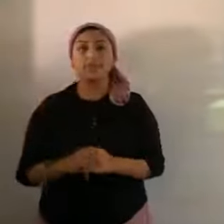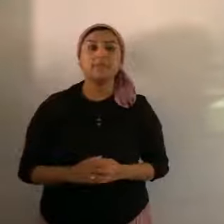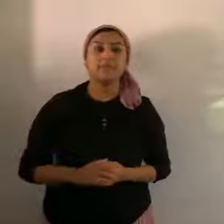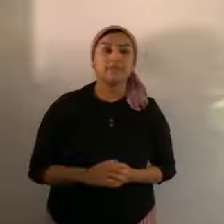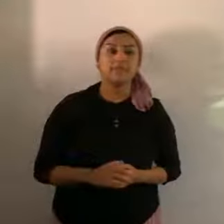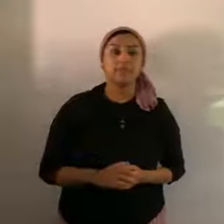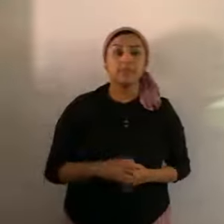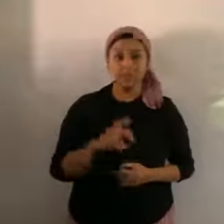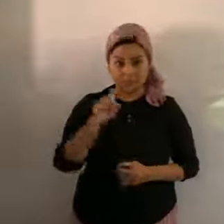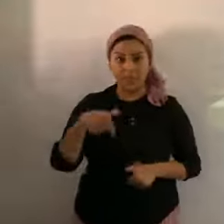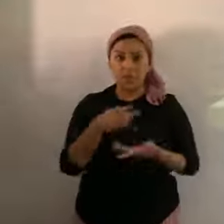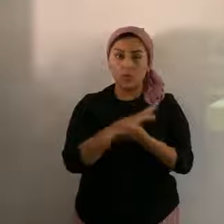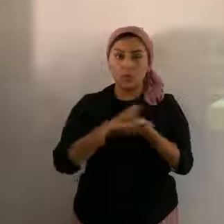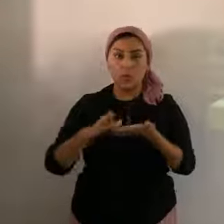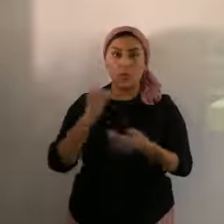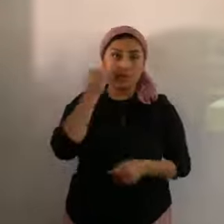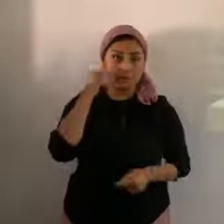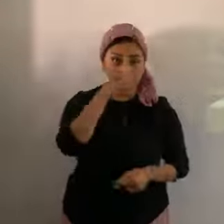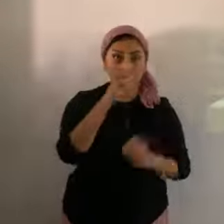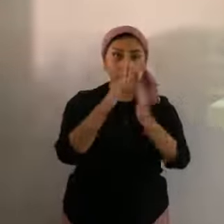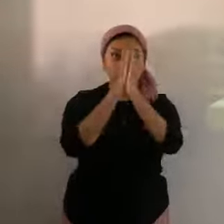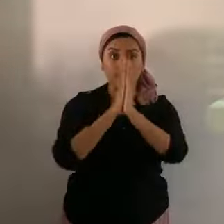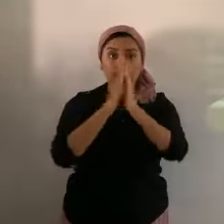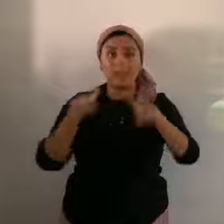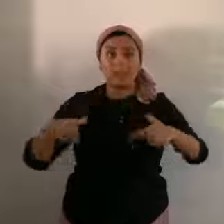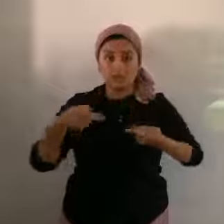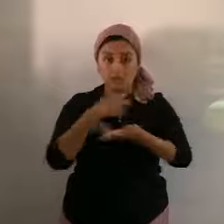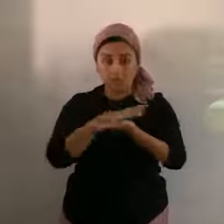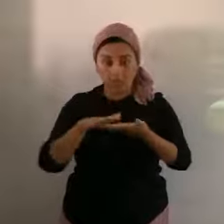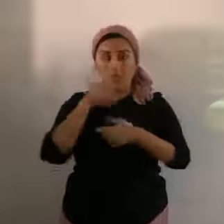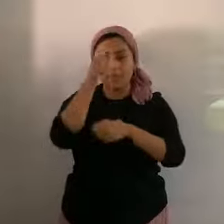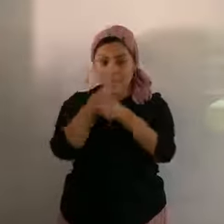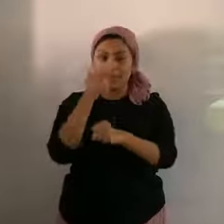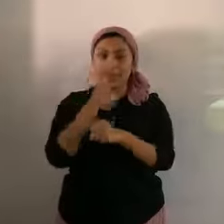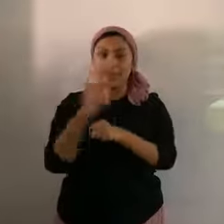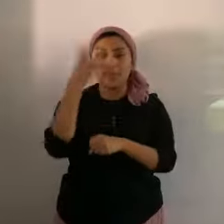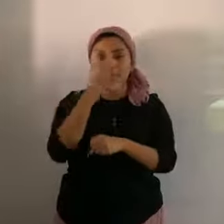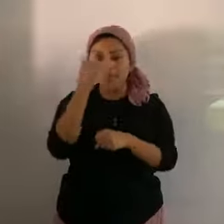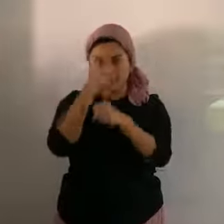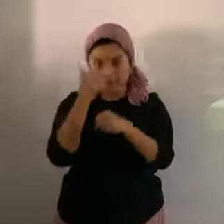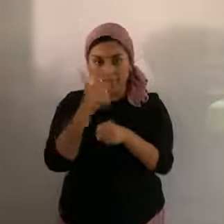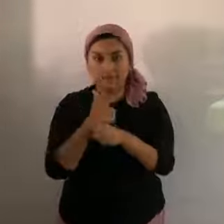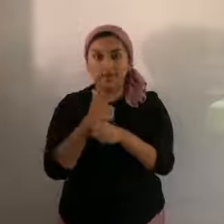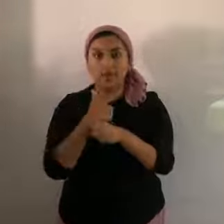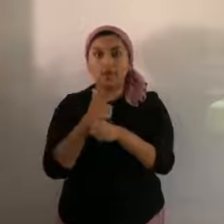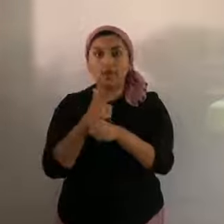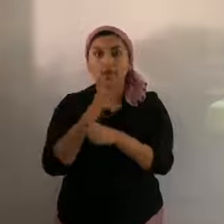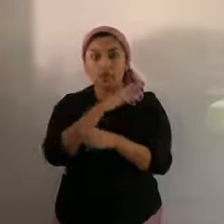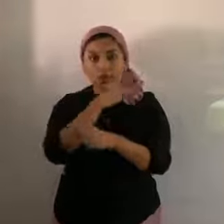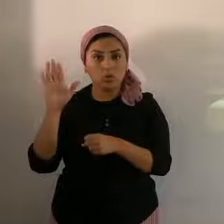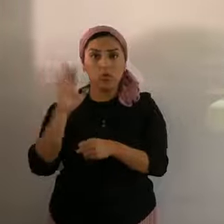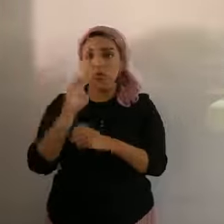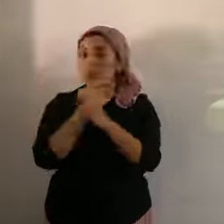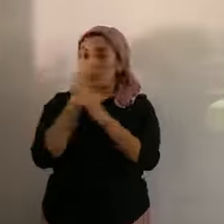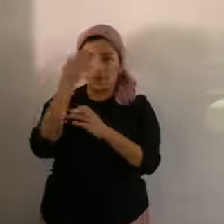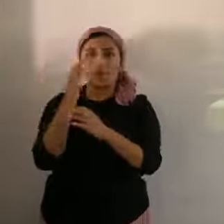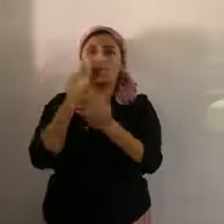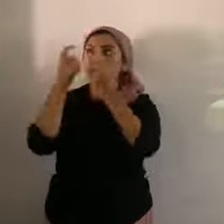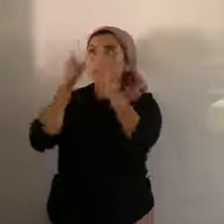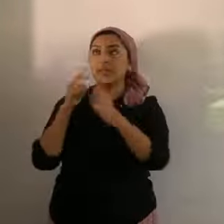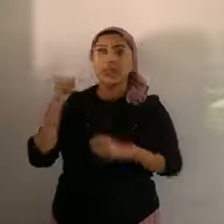Y en santidad. Si tú oras en santidad, amado, precioso, preciosa en el tiempo de Yeshua Mashiach, nada te será negado.